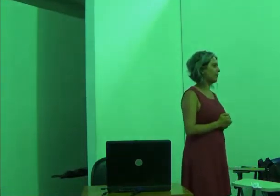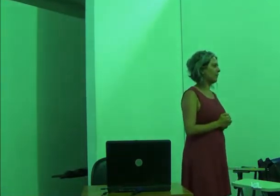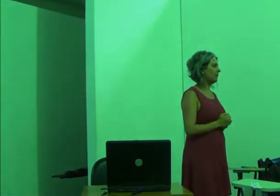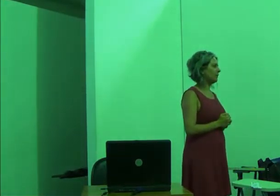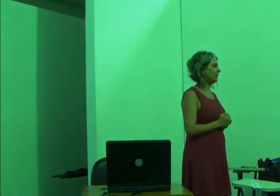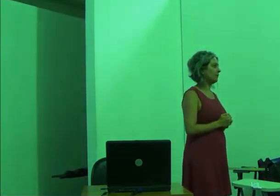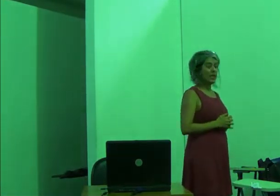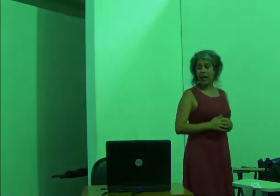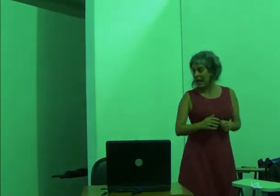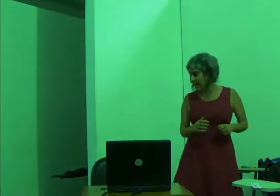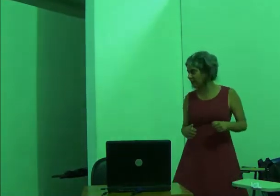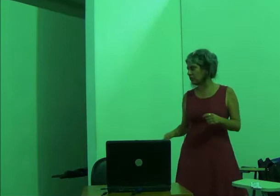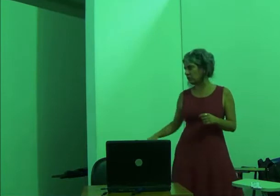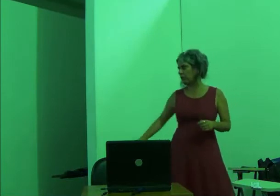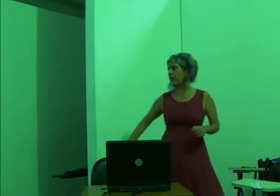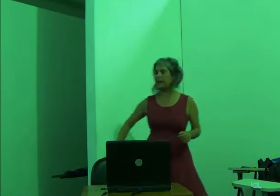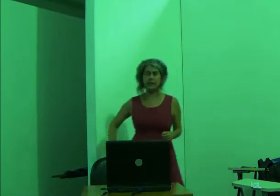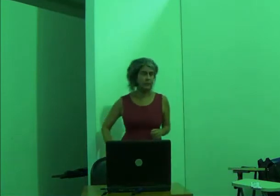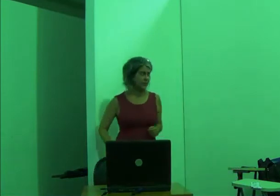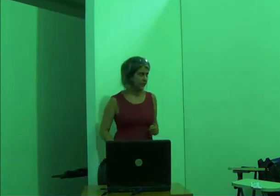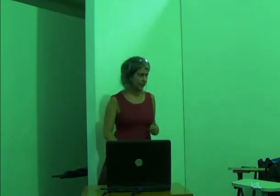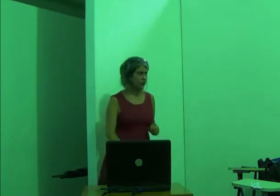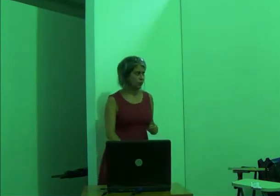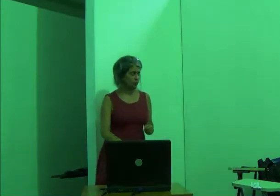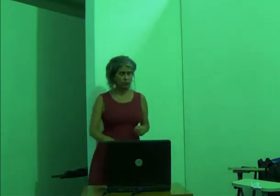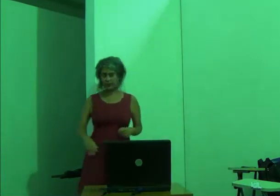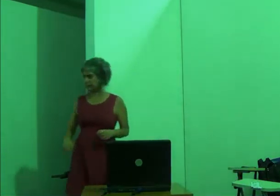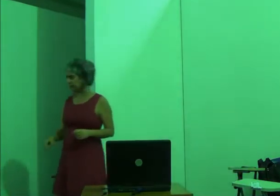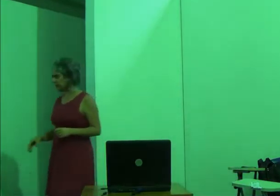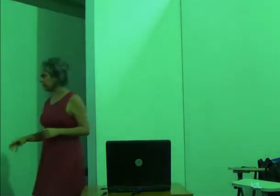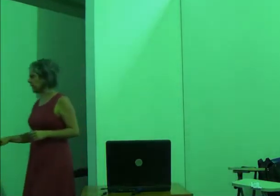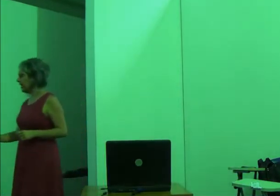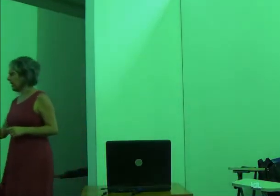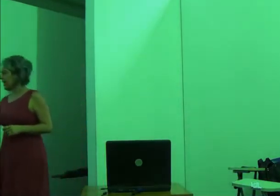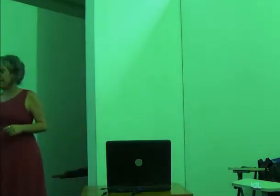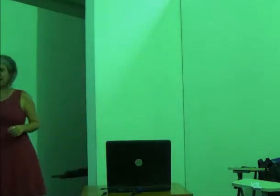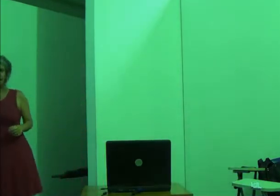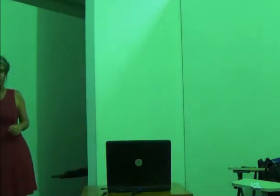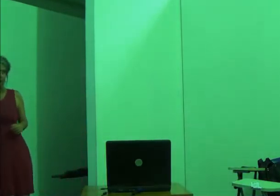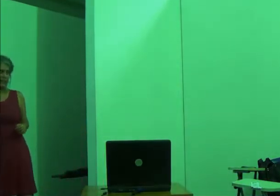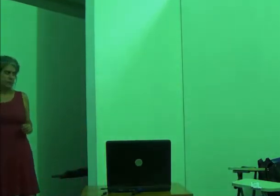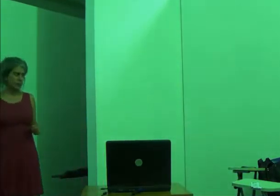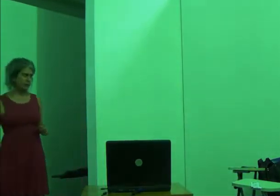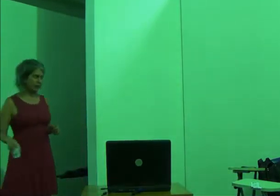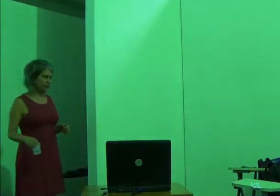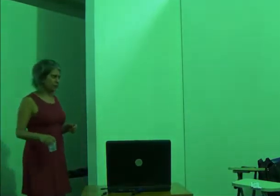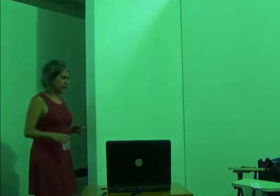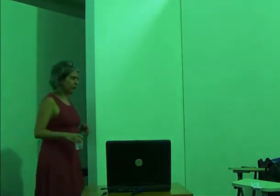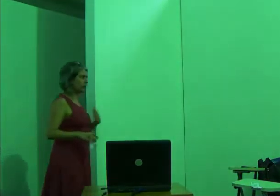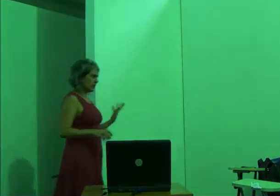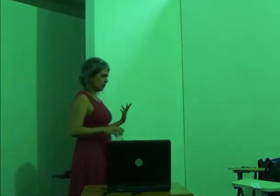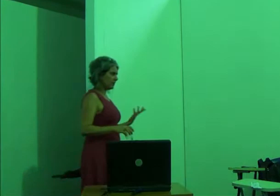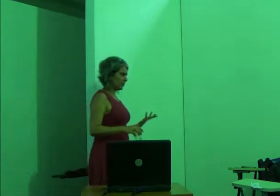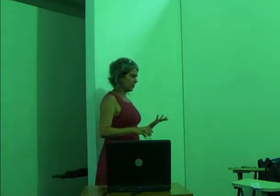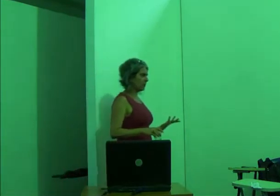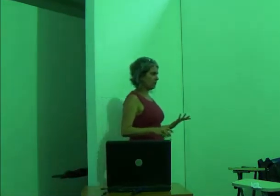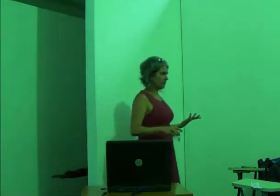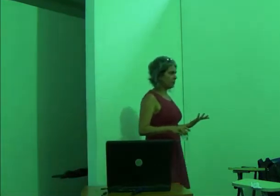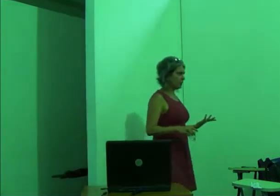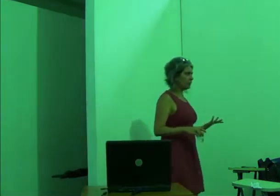e a Libre? Ah, desculpe, a Língua Brasileira de todos. Ela sempre fez a Primavera dos Livros, desde que existe a Primavera dos Livros, e